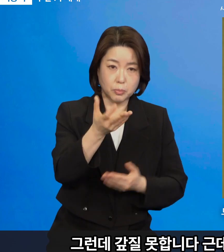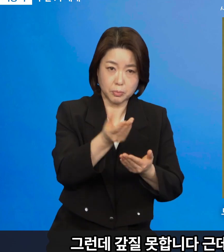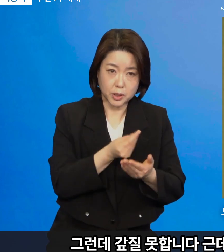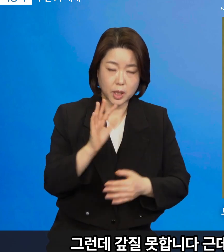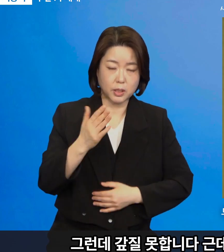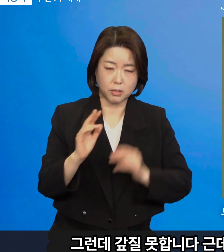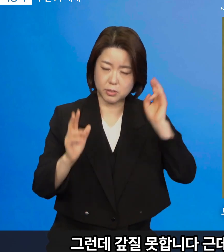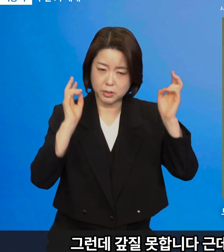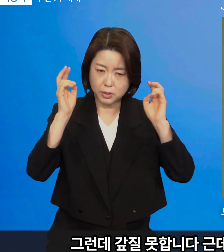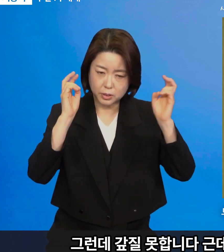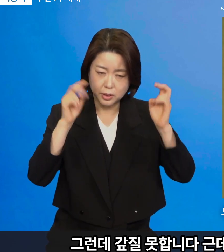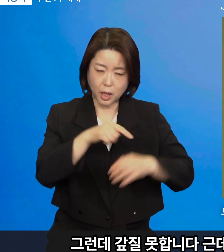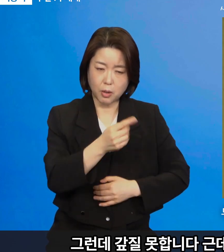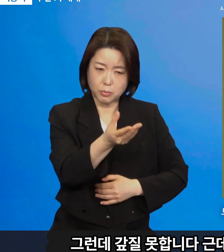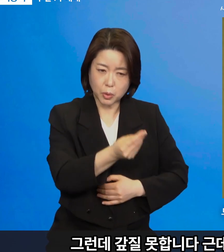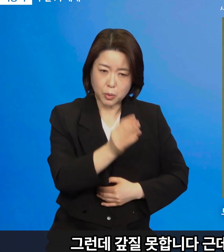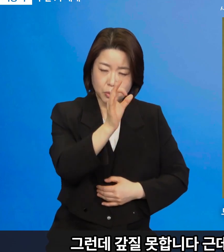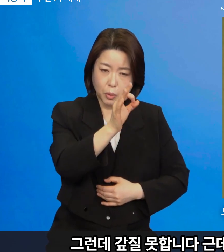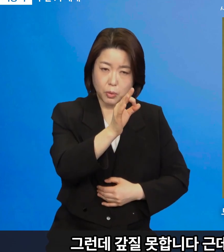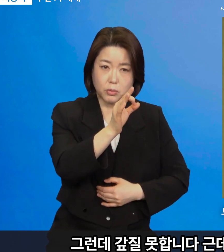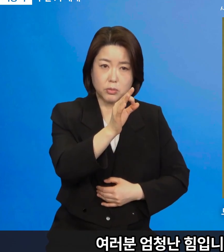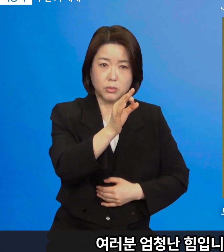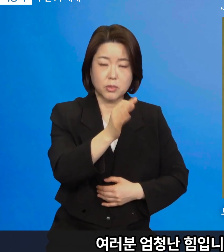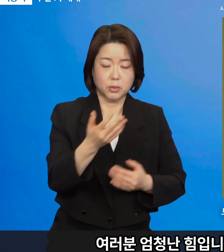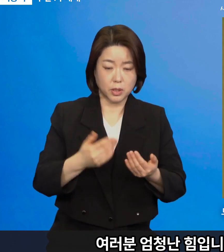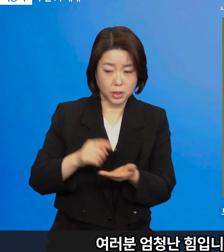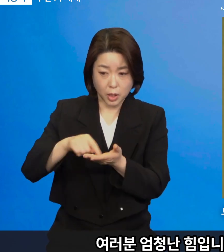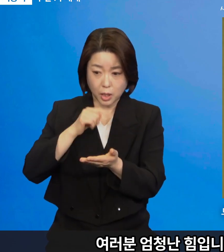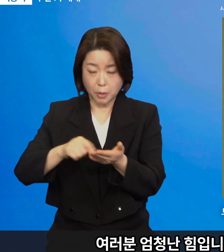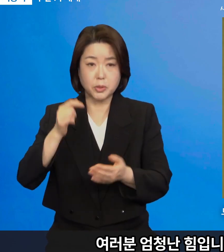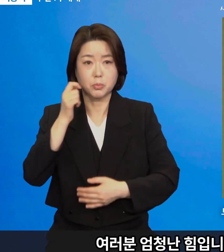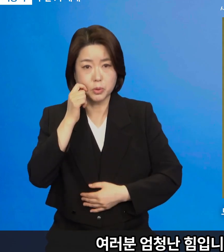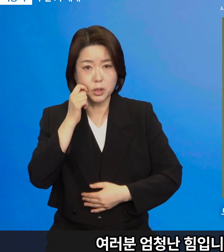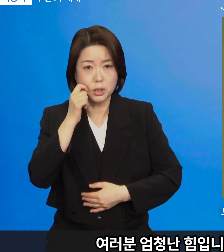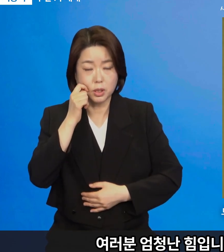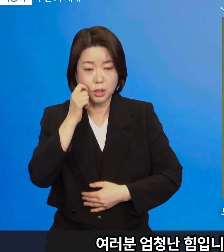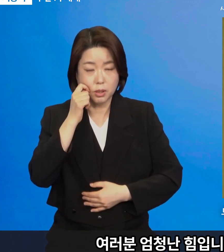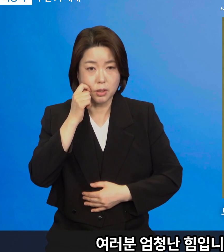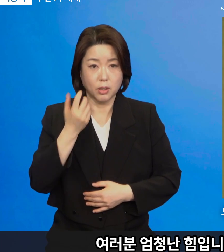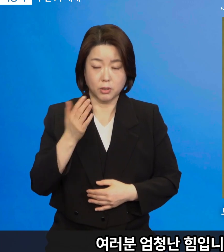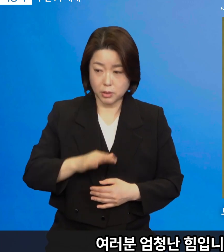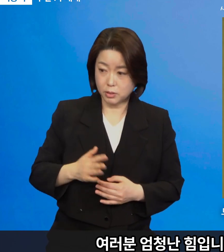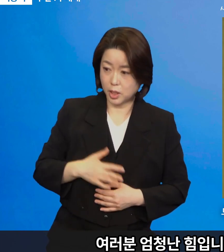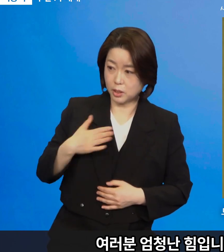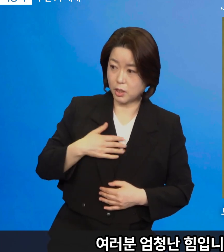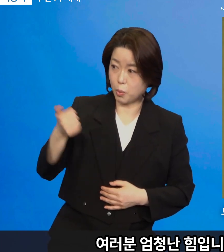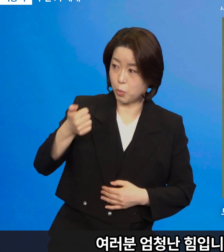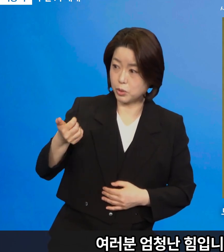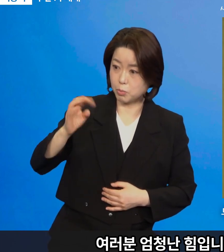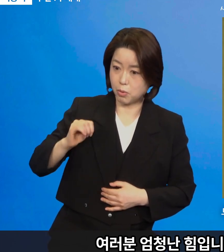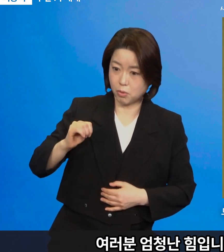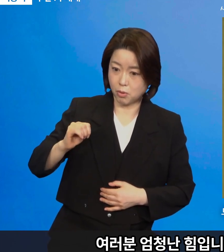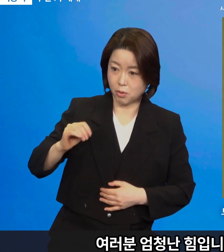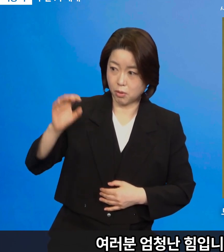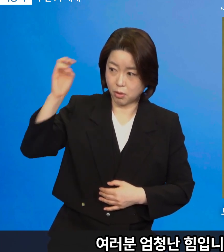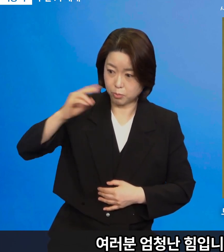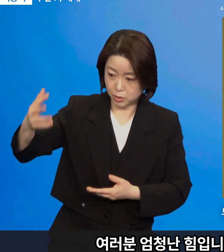근데 갚질 못합니다. 근데 갑자기 50억이 생겼어요. 여러분, 엄청난 힘입니다. 여러분, 돈에는 힘이 있어요.